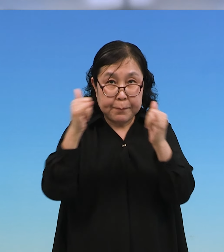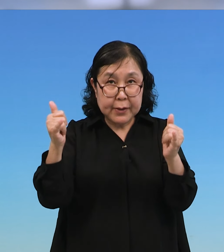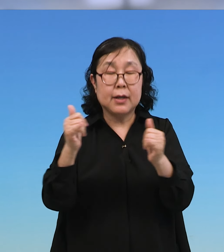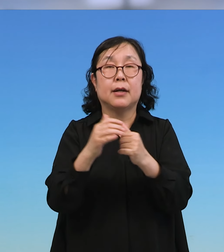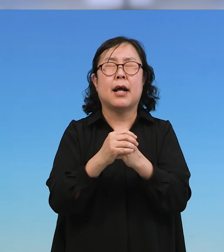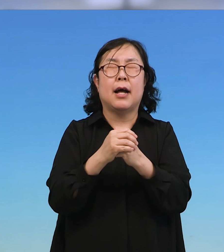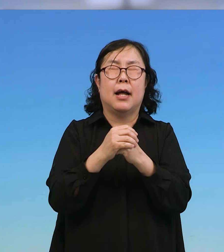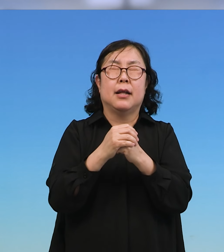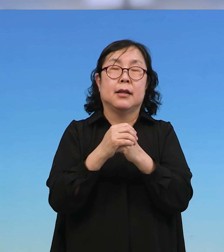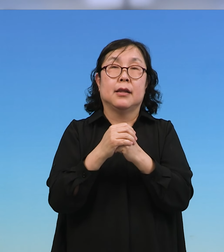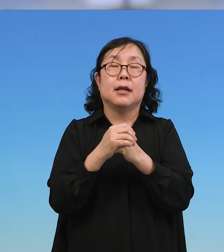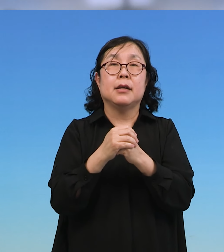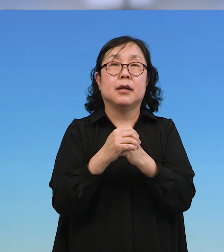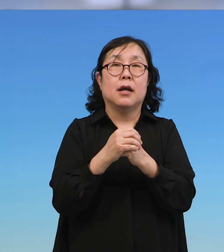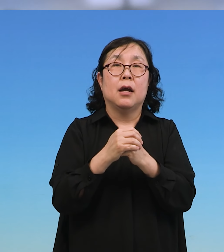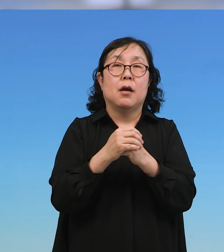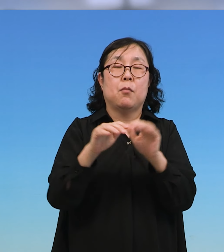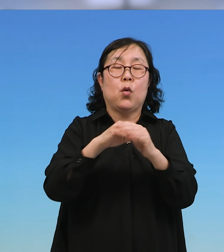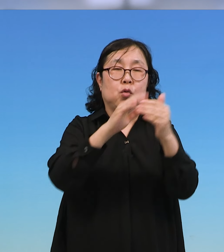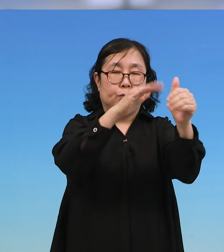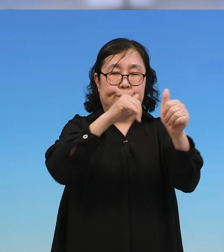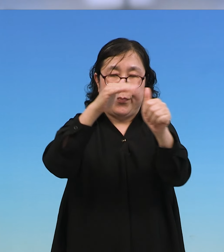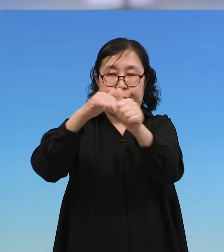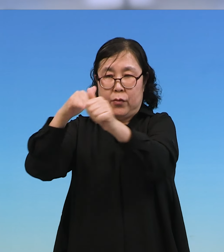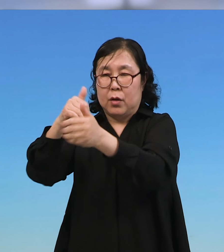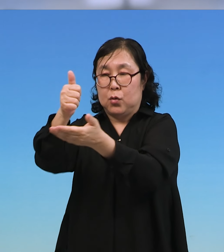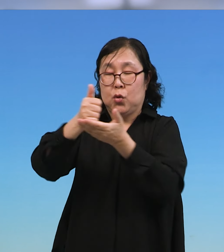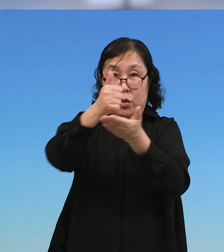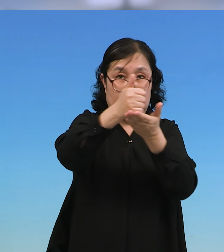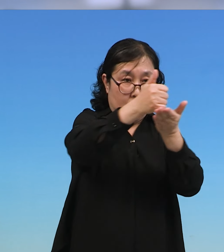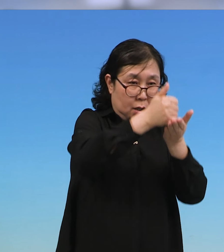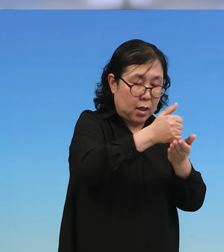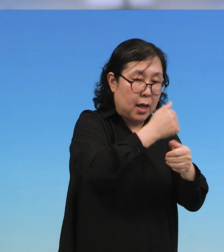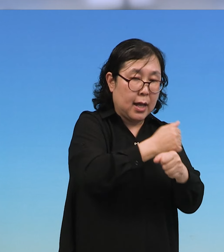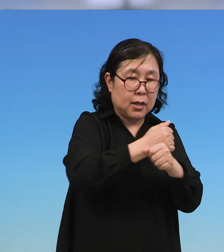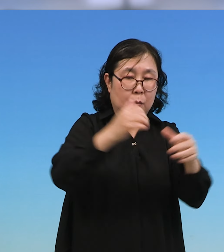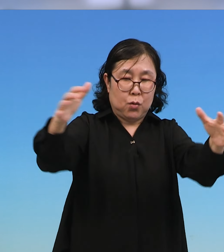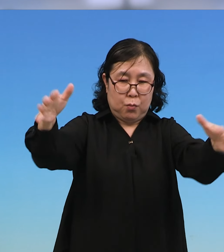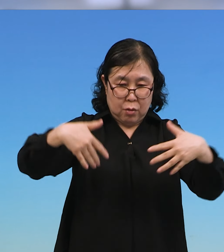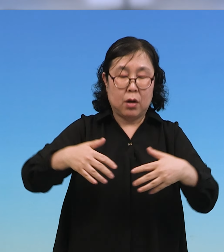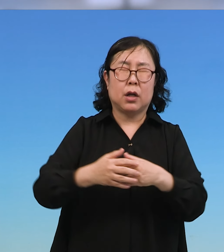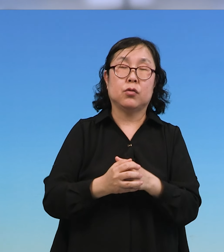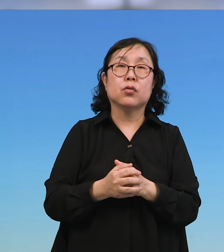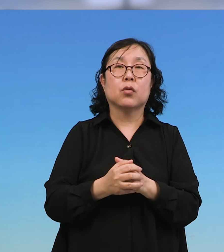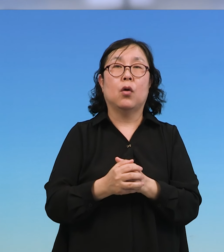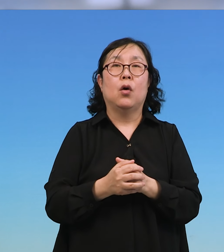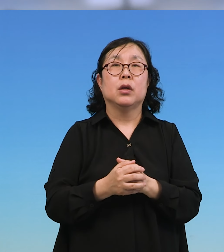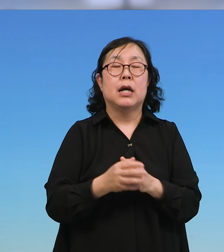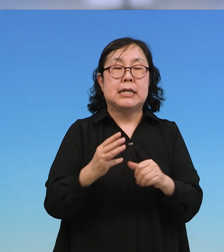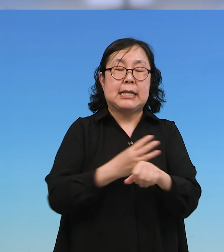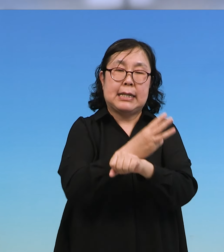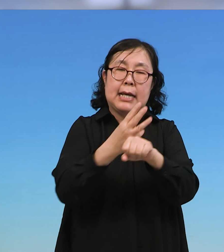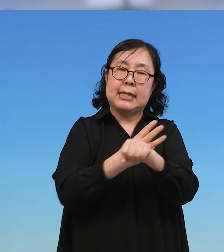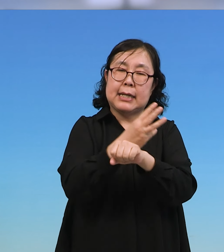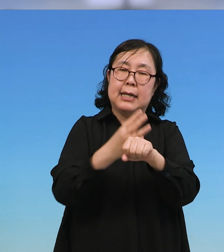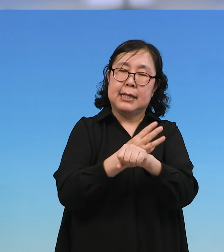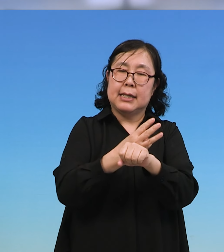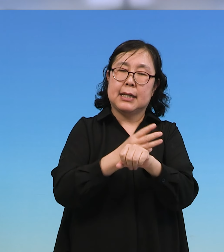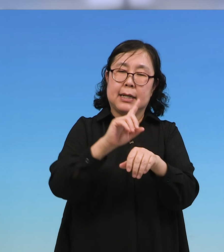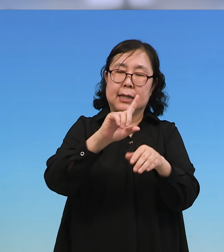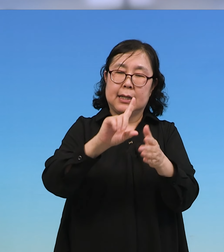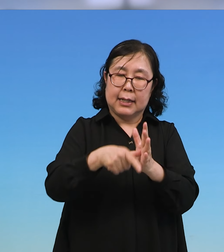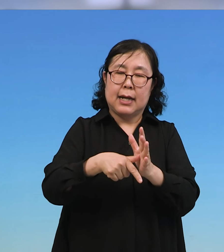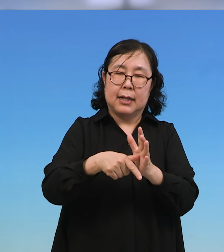이제 우리 교회 나간 이후로 목회를 어떻게 했는지에 대한 또 이야기도 듣고 그러려고 이제 한 3시간 시간을